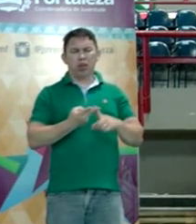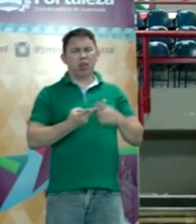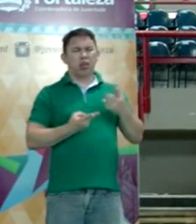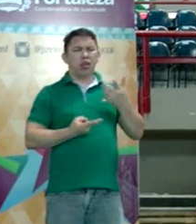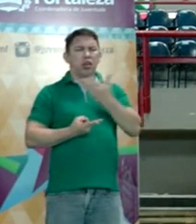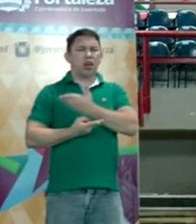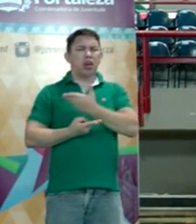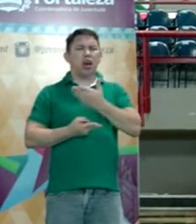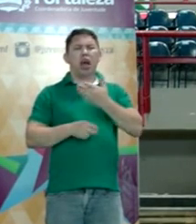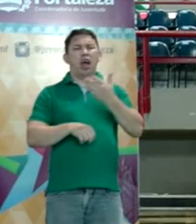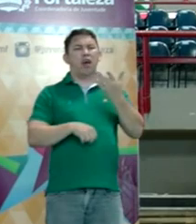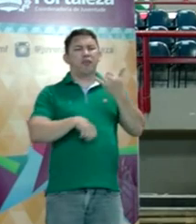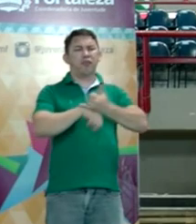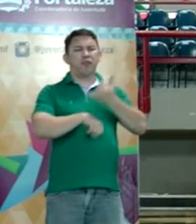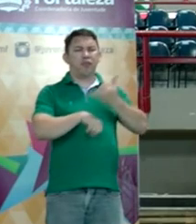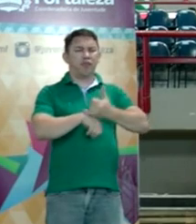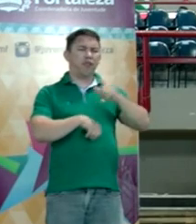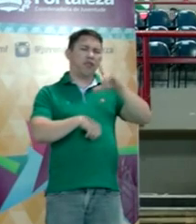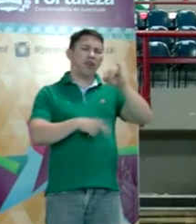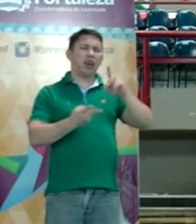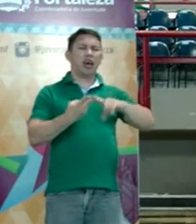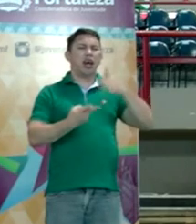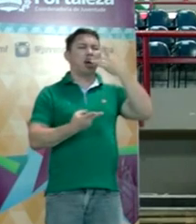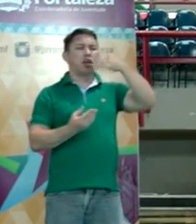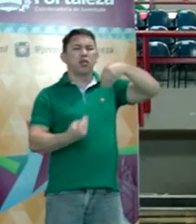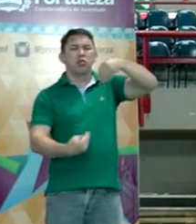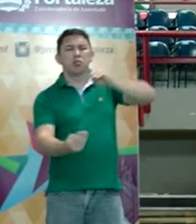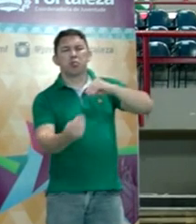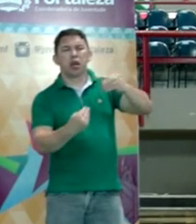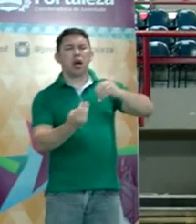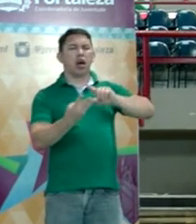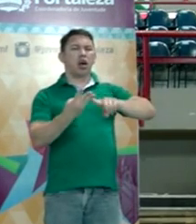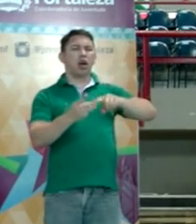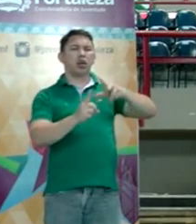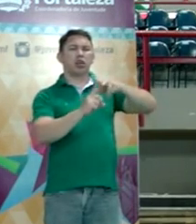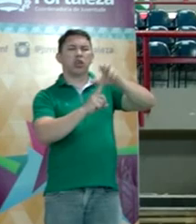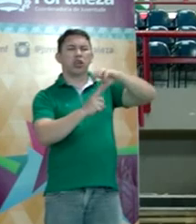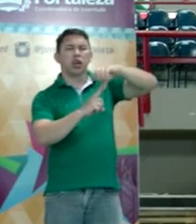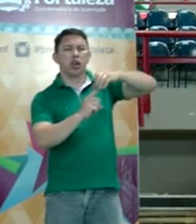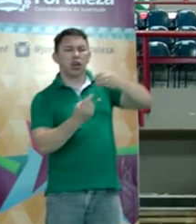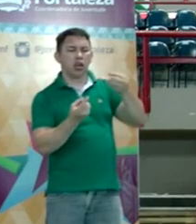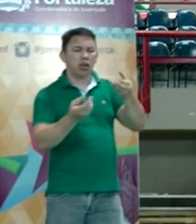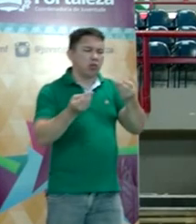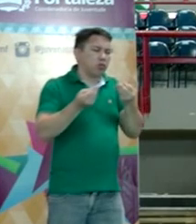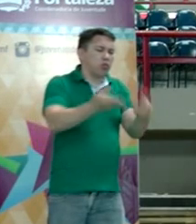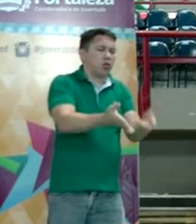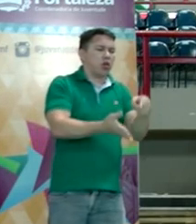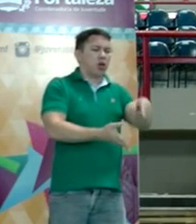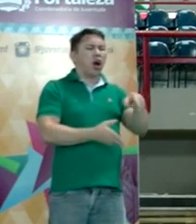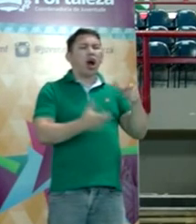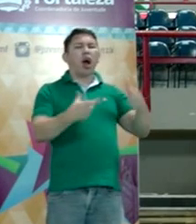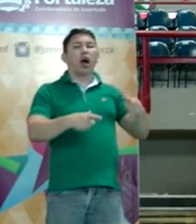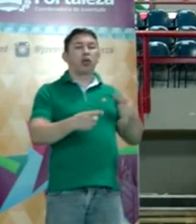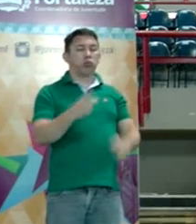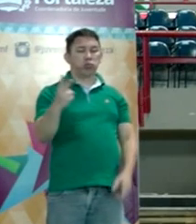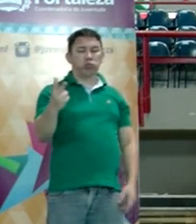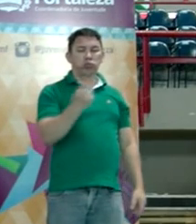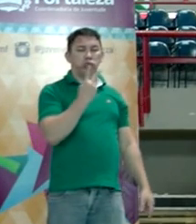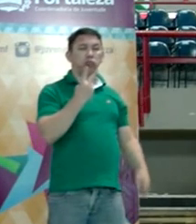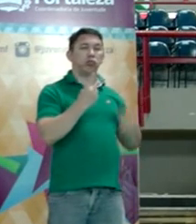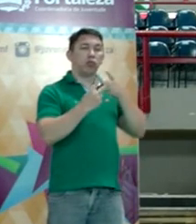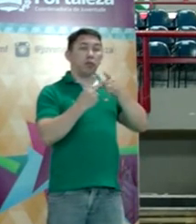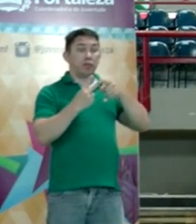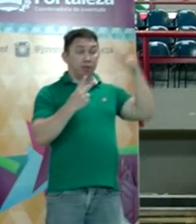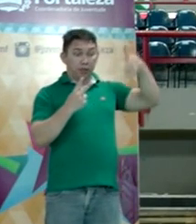como o professor estava citando aqui, plásticos, garrafas e tal. Para onde esse lixo basicamente vai? Tem normalmente duas maneiras